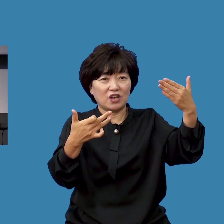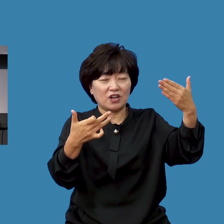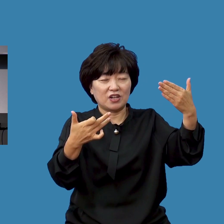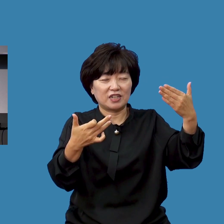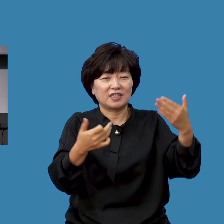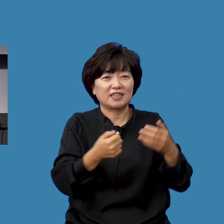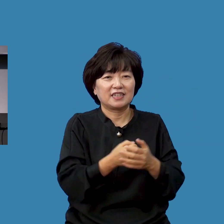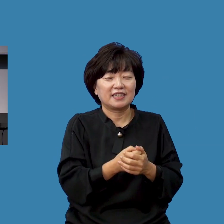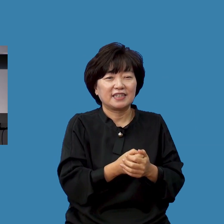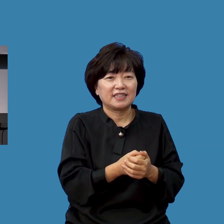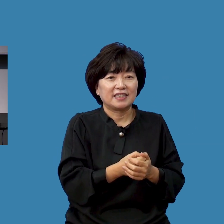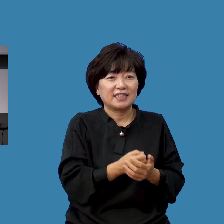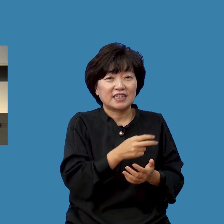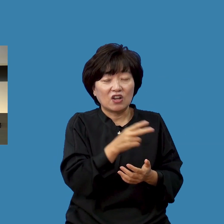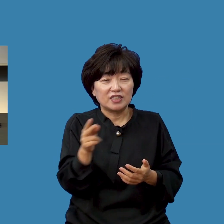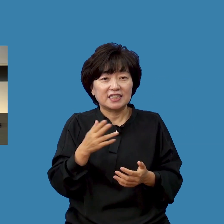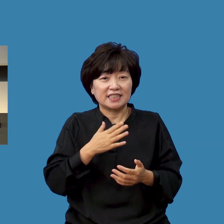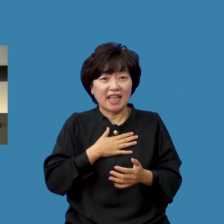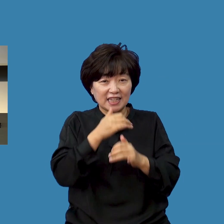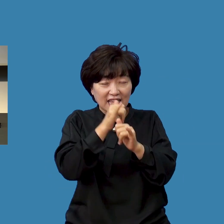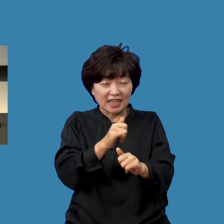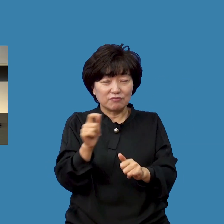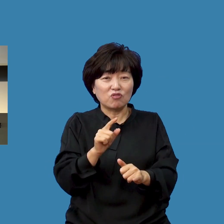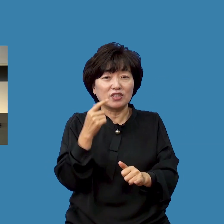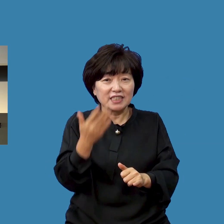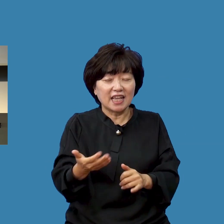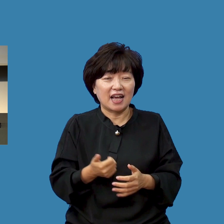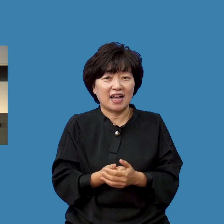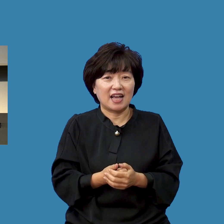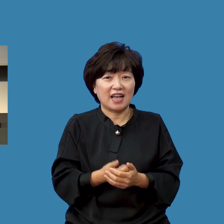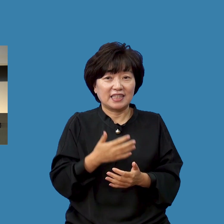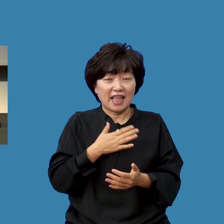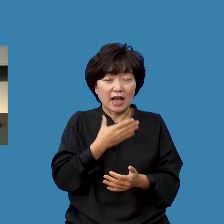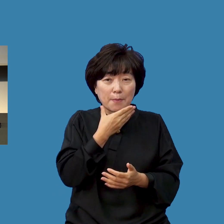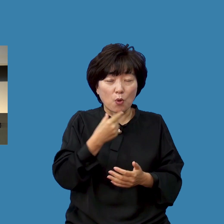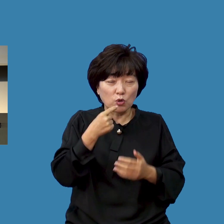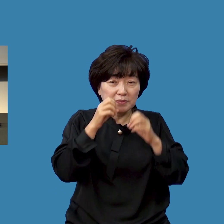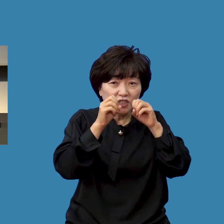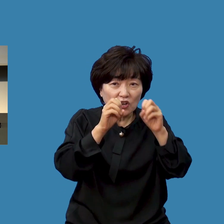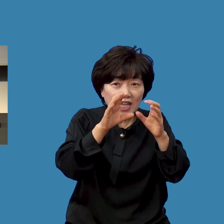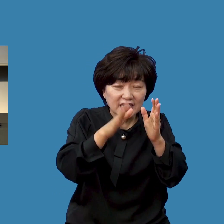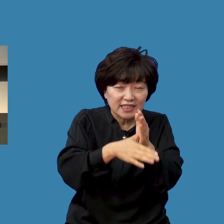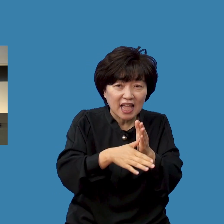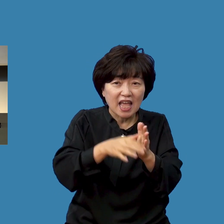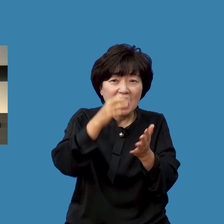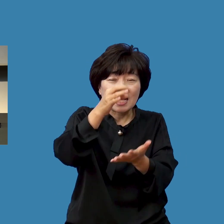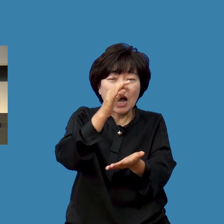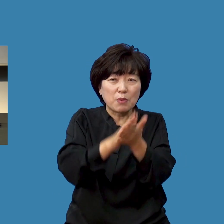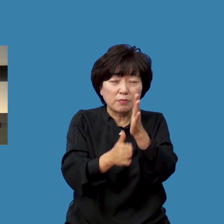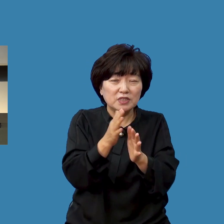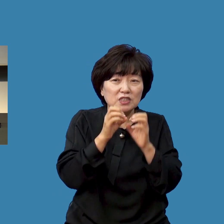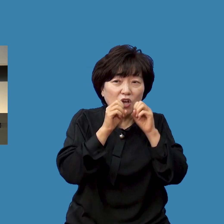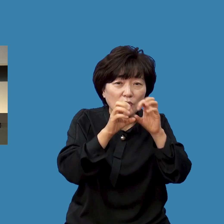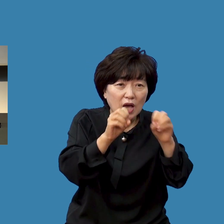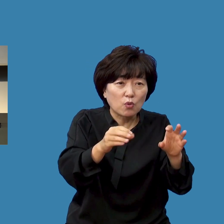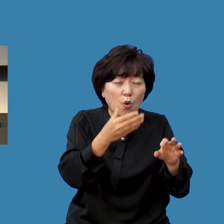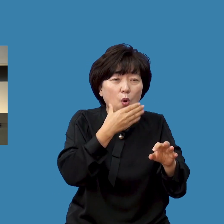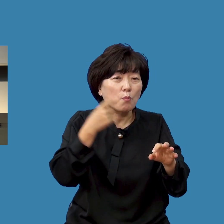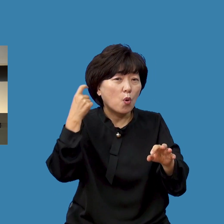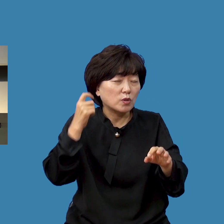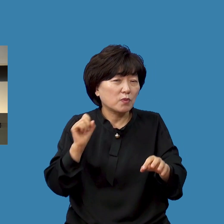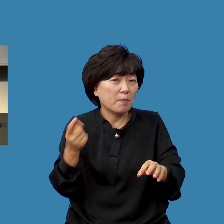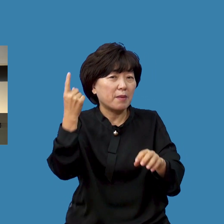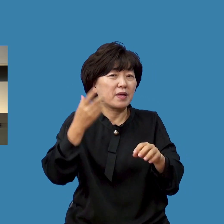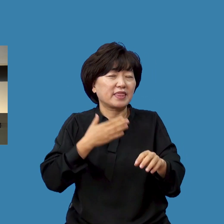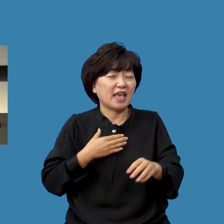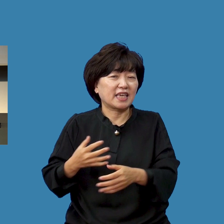바울이 이렇게 얘기합니다. 시작. 그런즉 내 상이 무엇이냐? 내가 복음을 전할 때 값없이 전하고 복음으로 말미암아